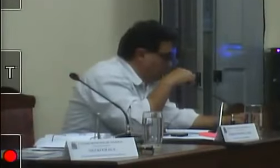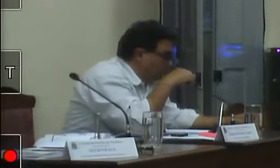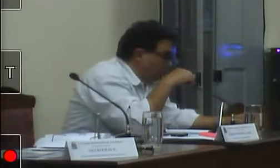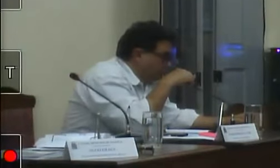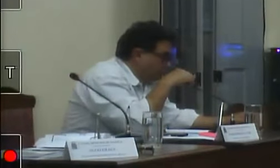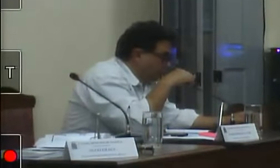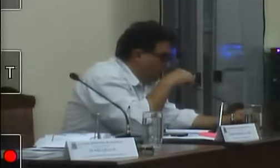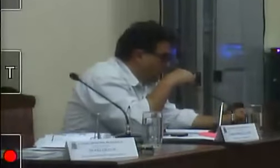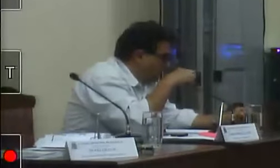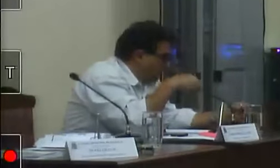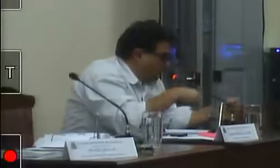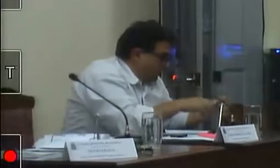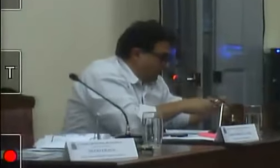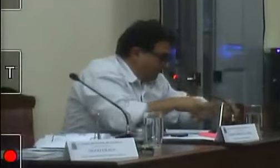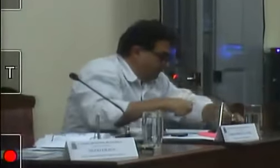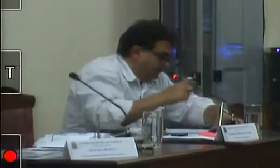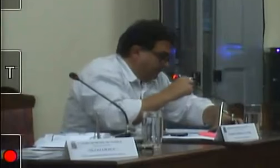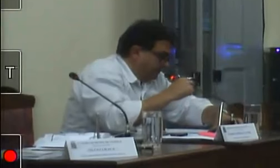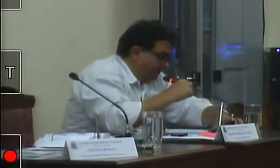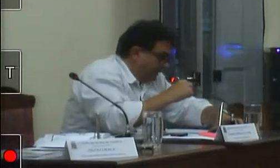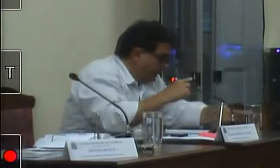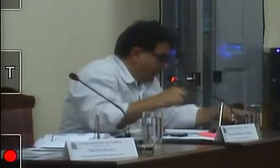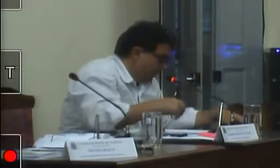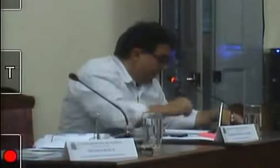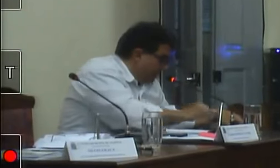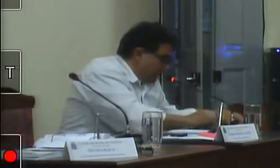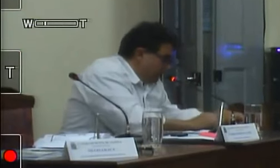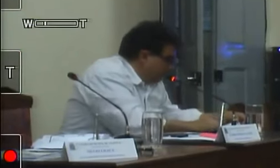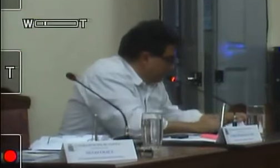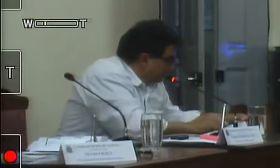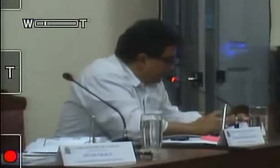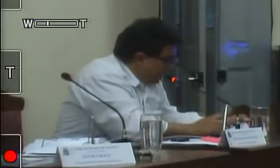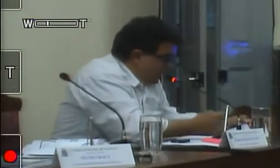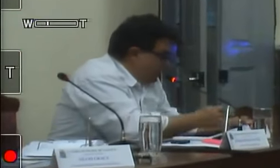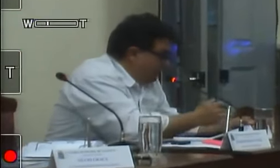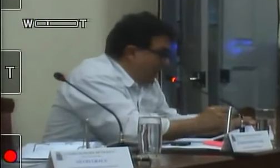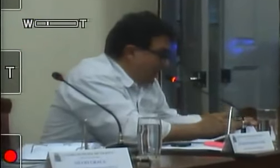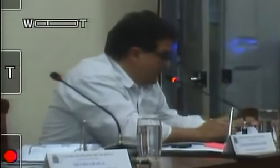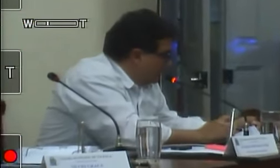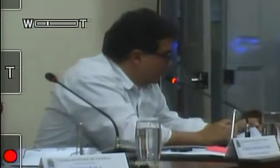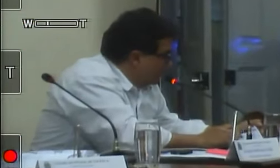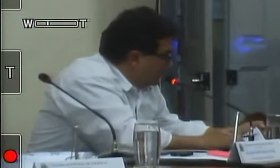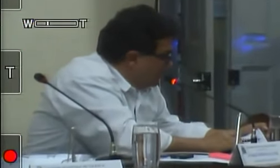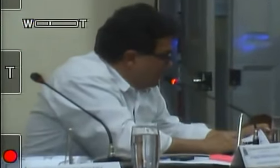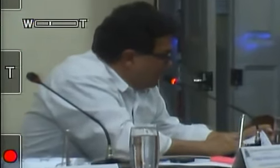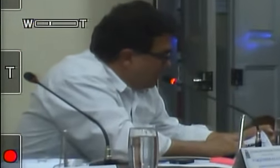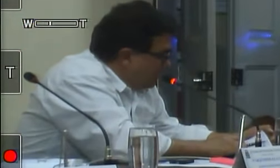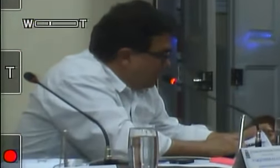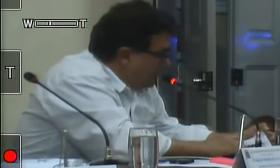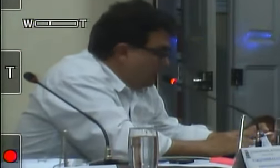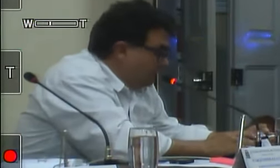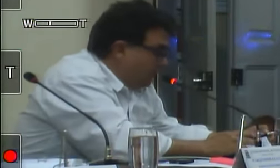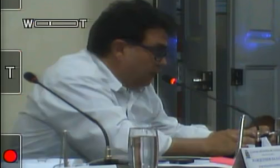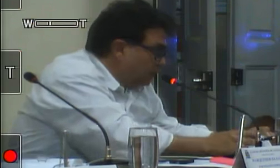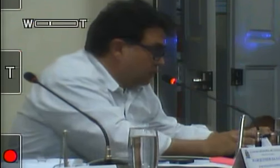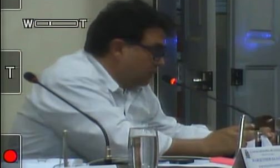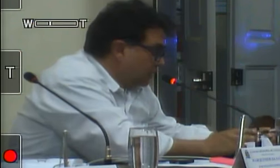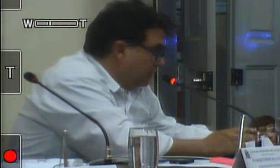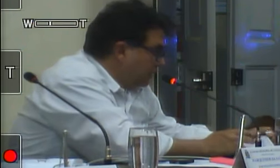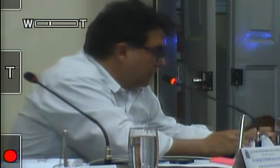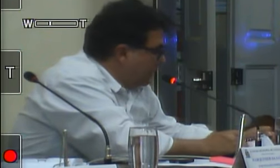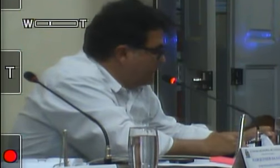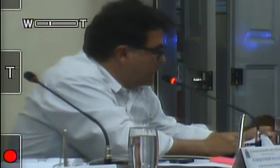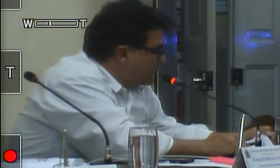São perguntas pontuais, secretária, rápidas, mas várias. A senhora falou